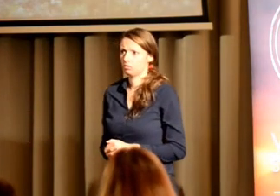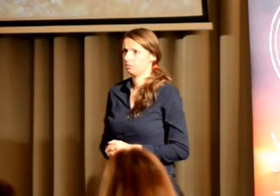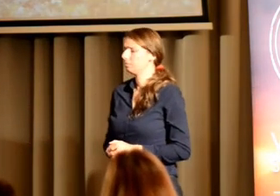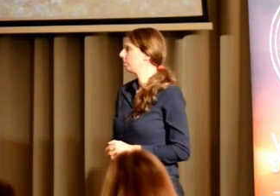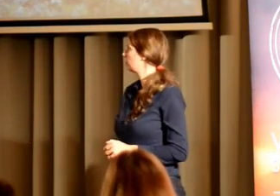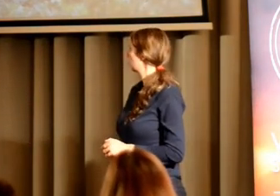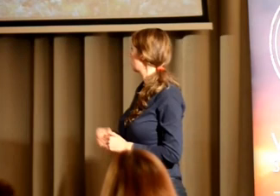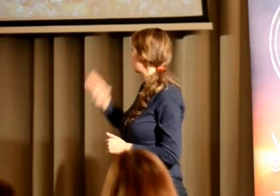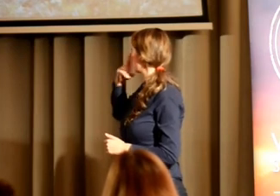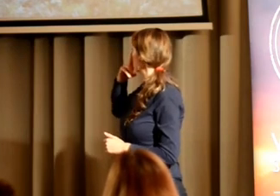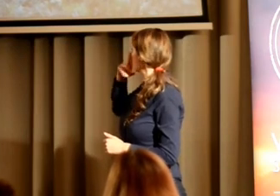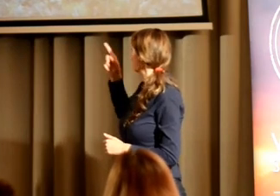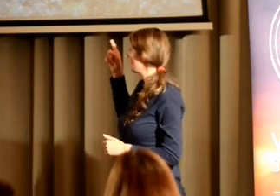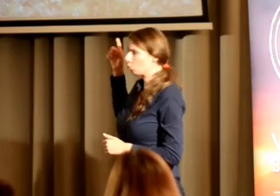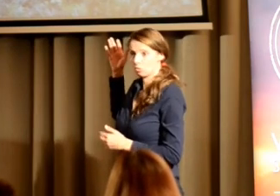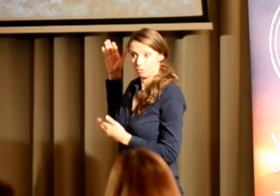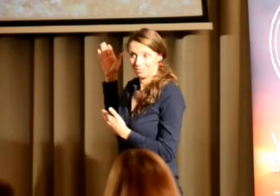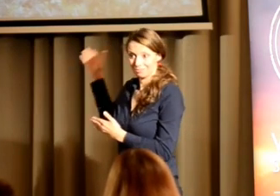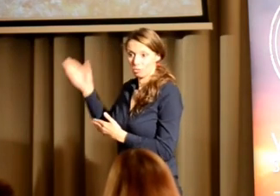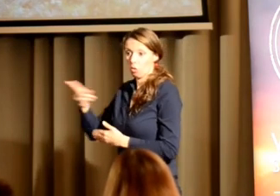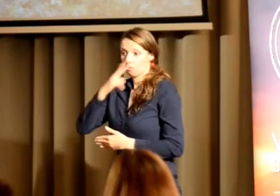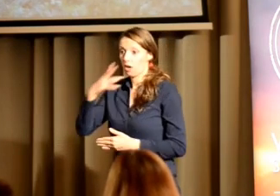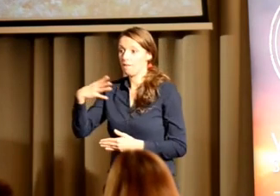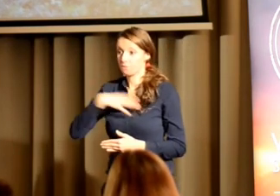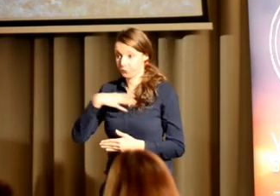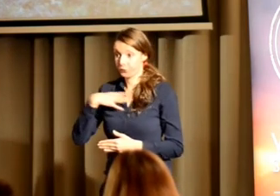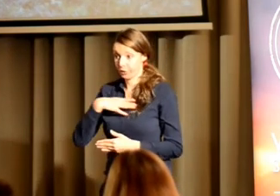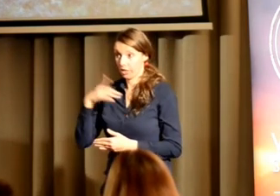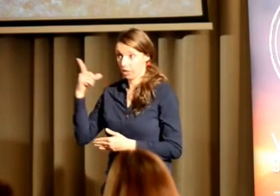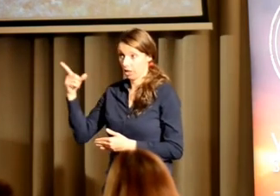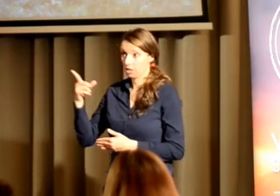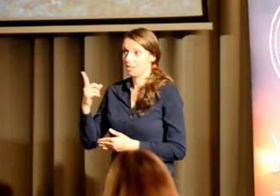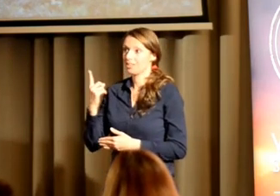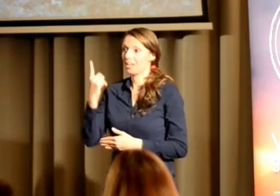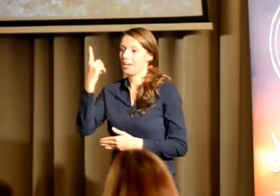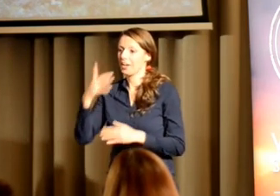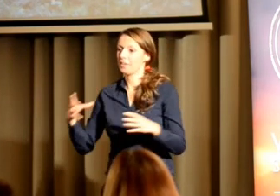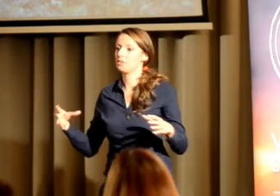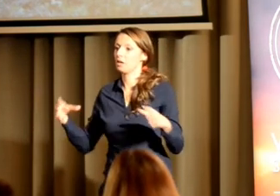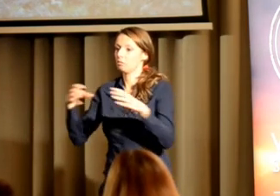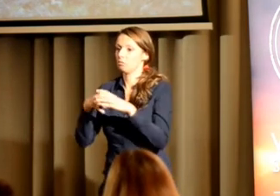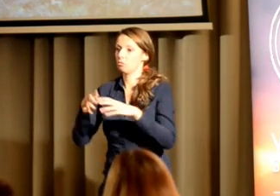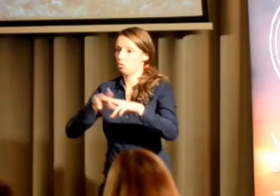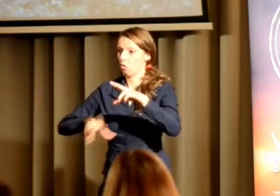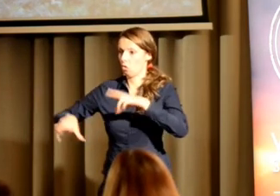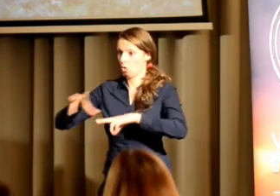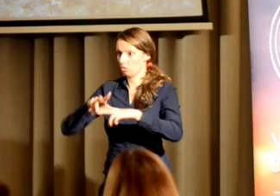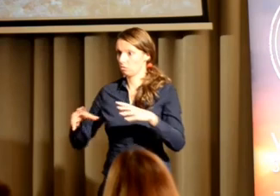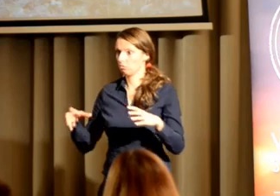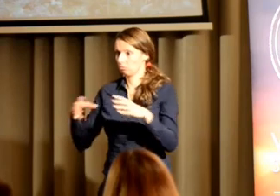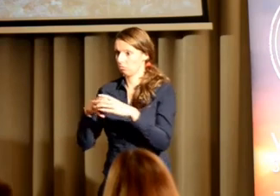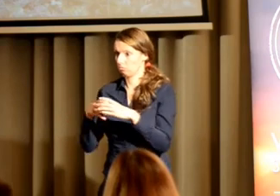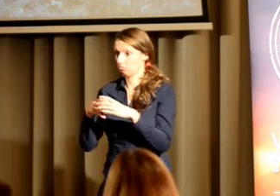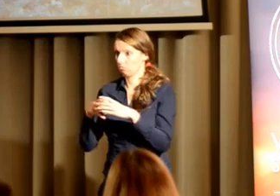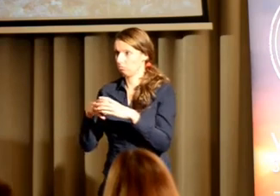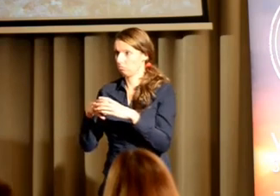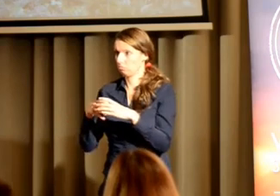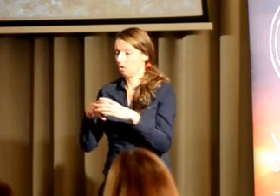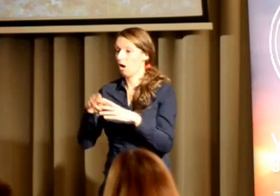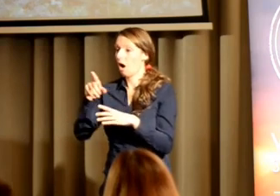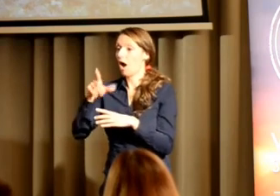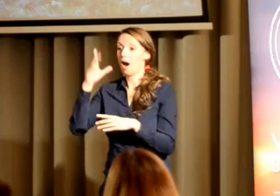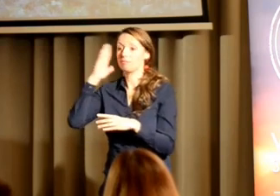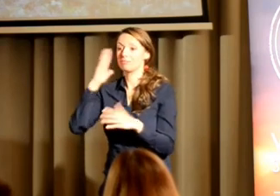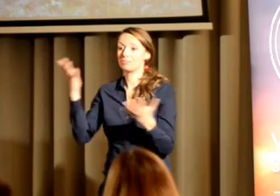I tutaj widzicie Państwo wilka z jednej z bardzo szczególnych grup rodzinnych, bo to grupa rodzinna żyjąca nad